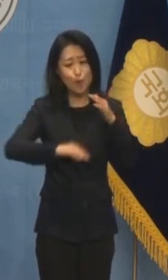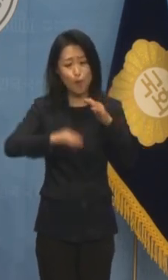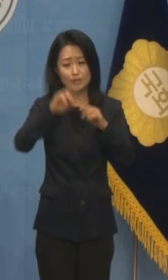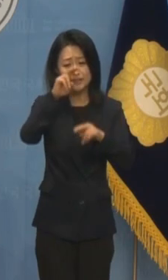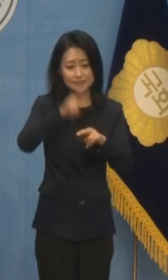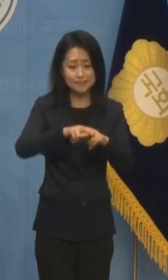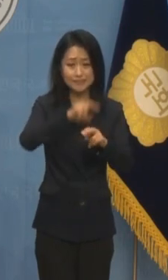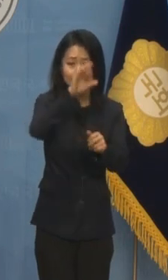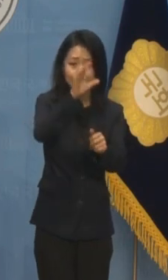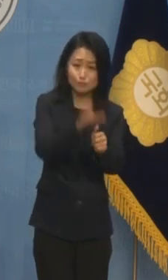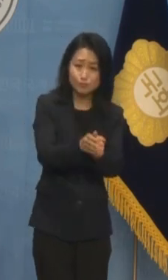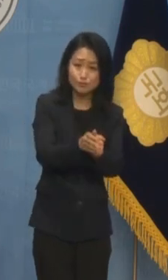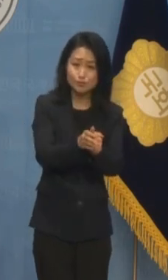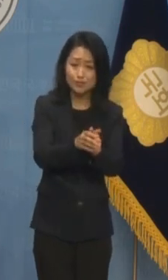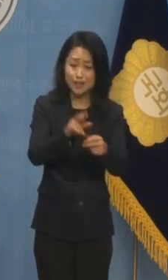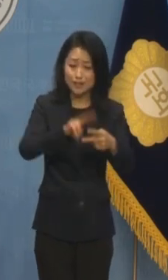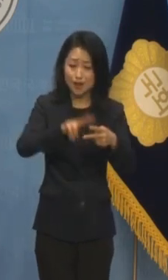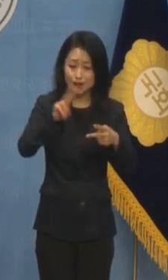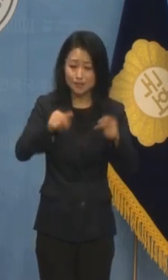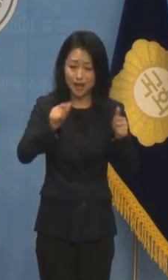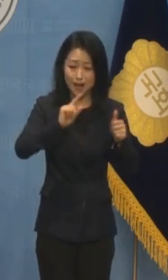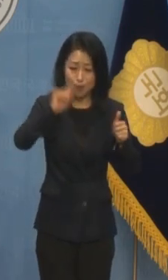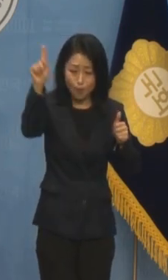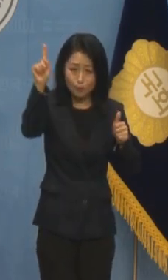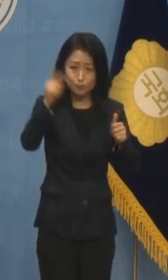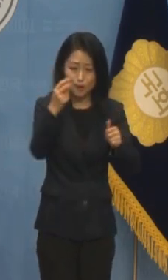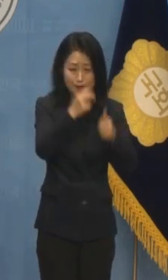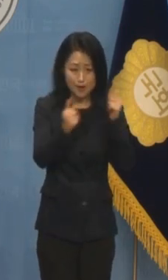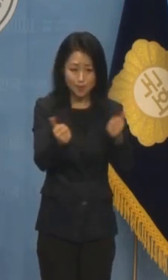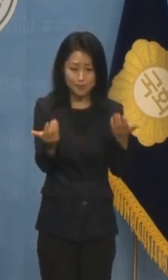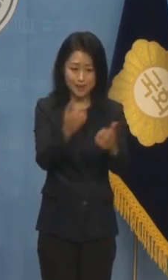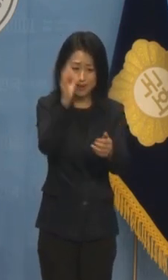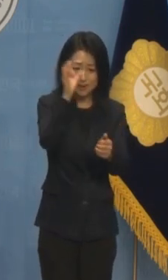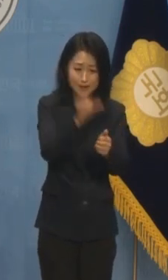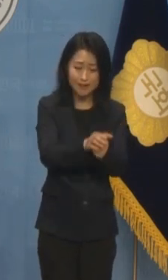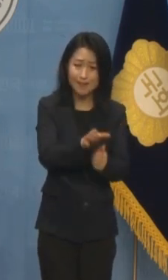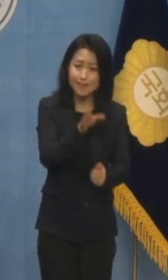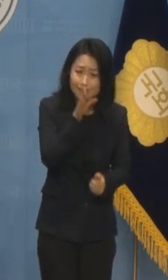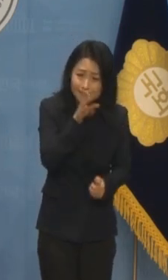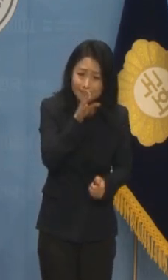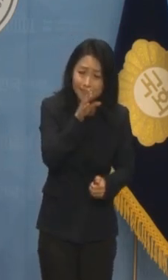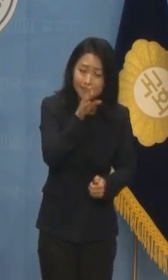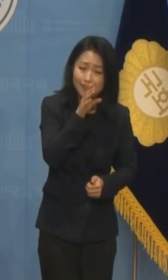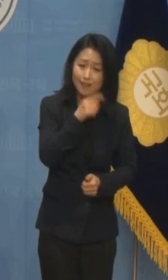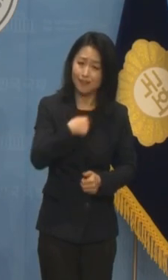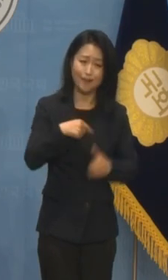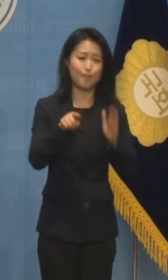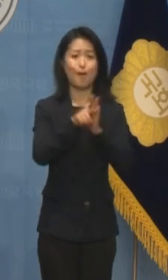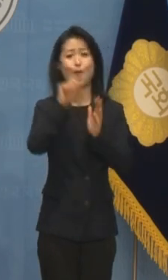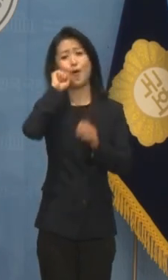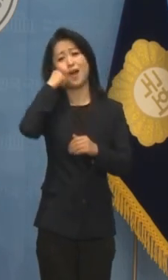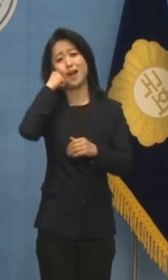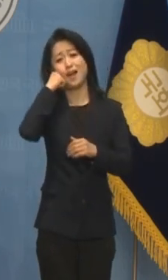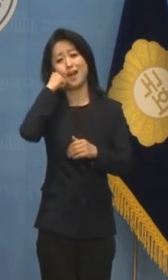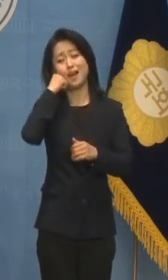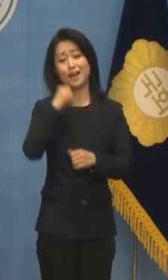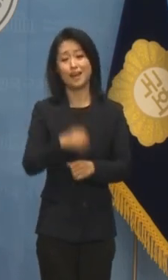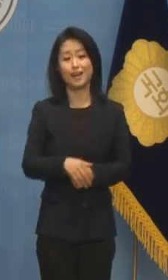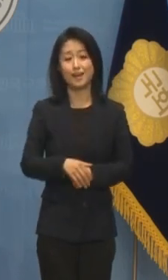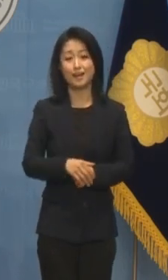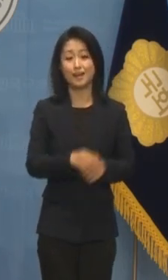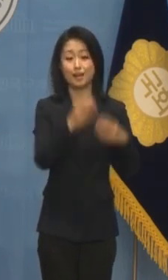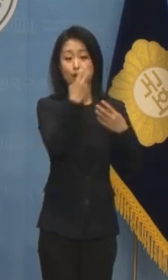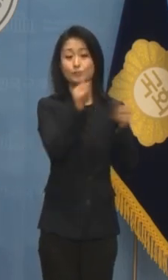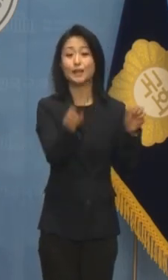공식적으로 운영하는 형사소추인들의 실체란 말입니까? 여전히 믿기가 어렵습니다.